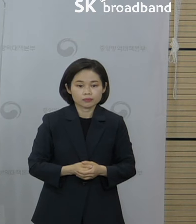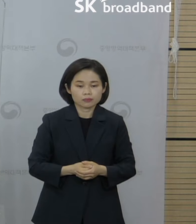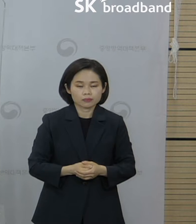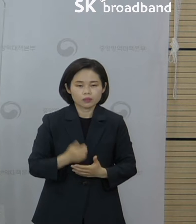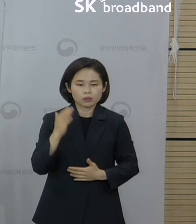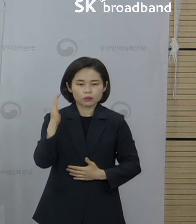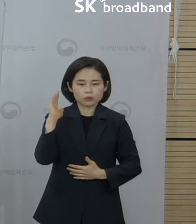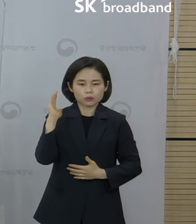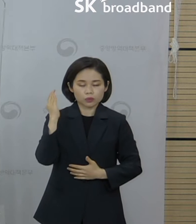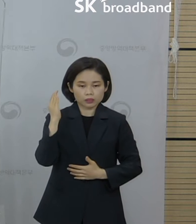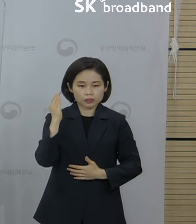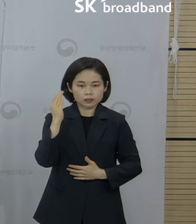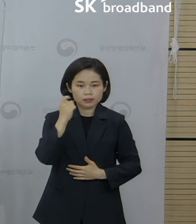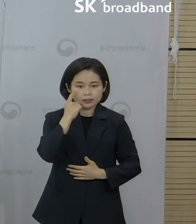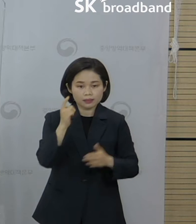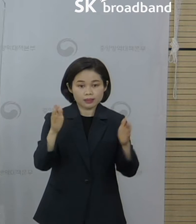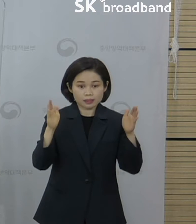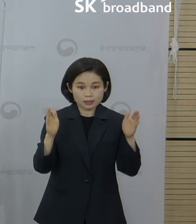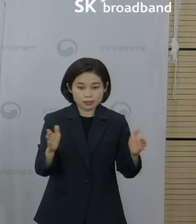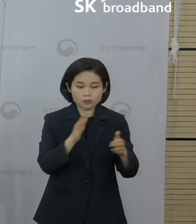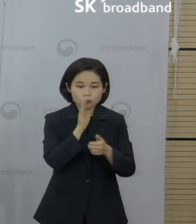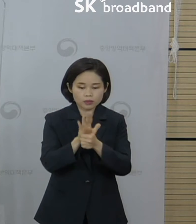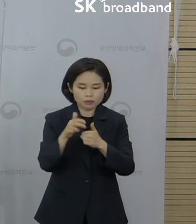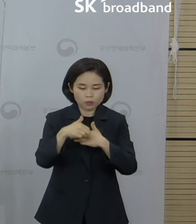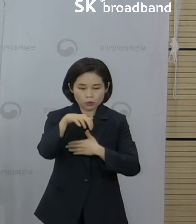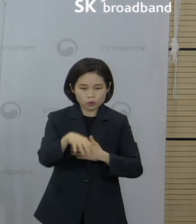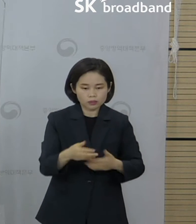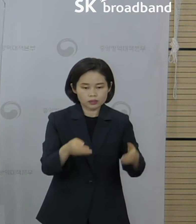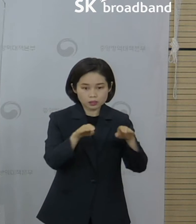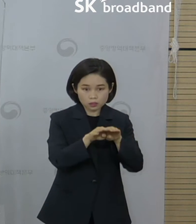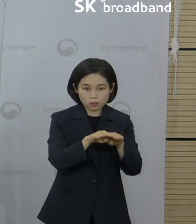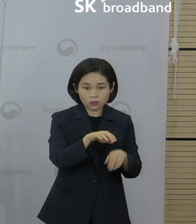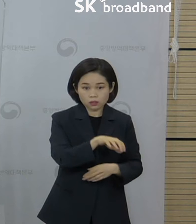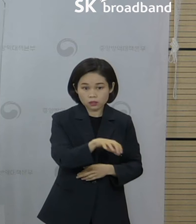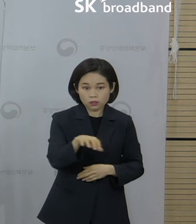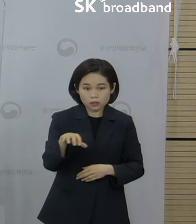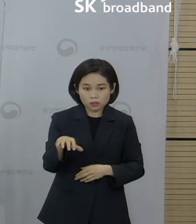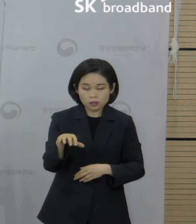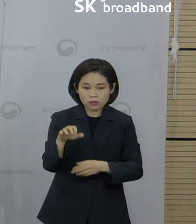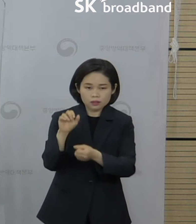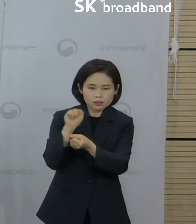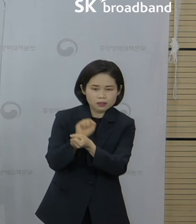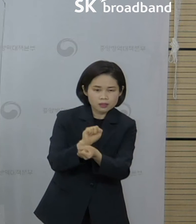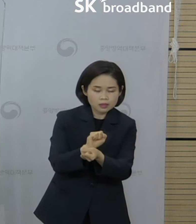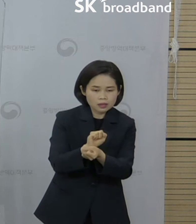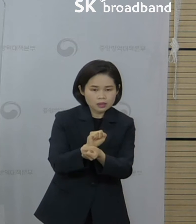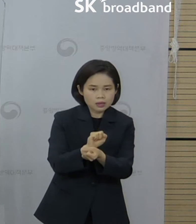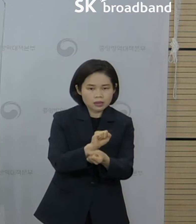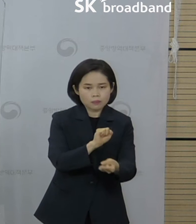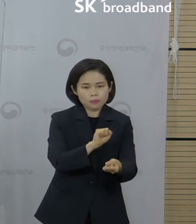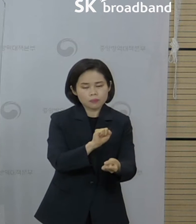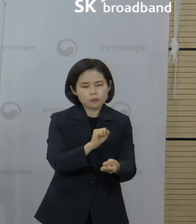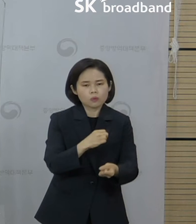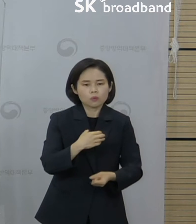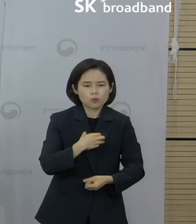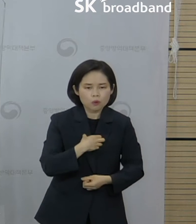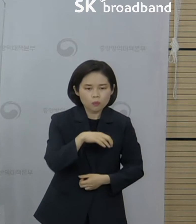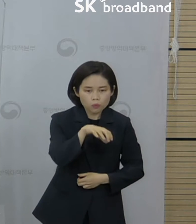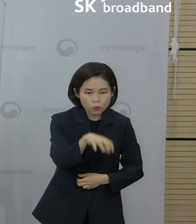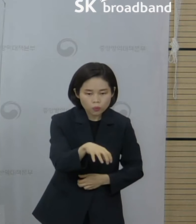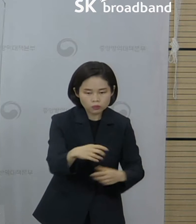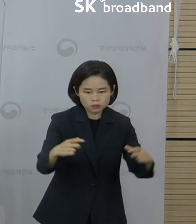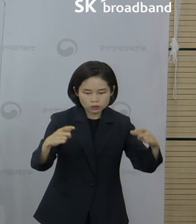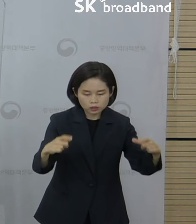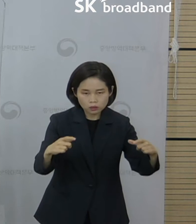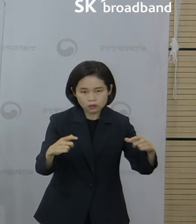다음으로는 최근 한 달간 요양병원, 요양시설 등 감염 취약한 대상이나 지역 등에